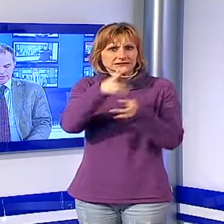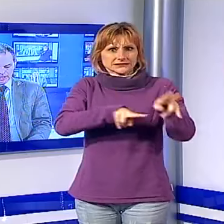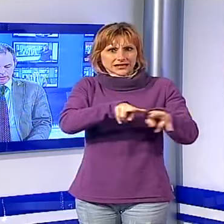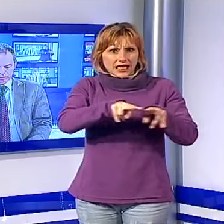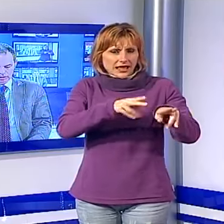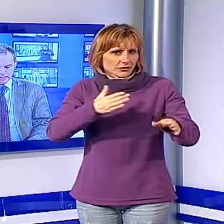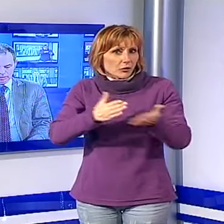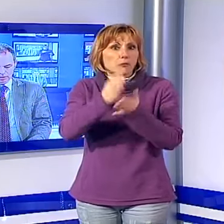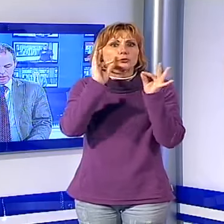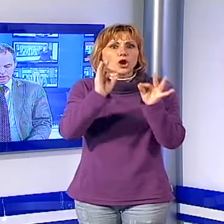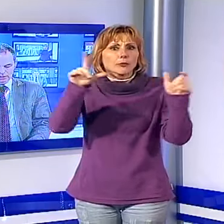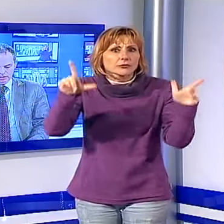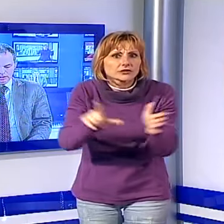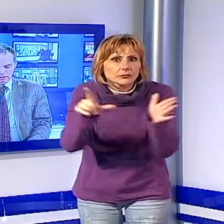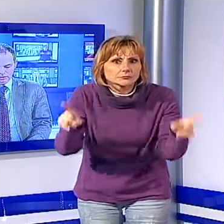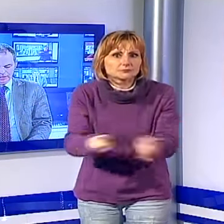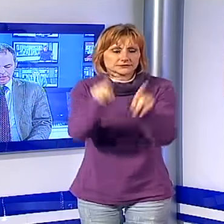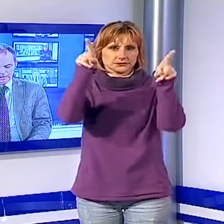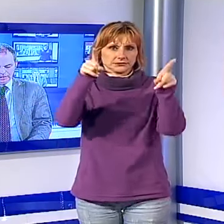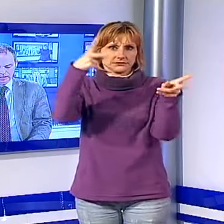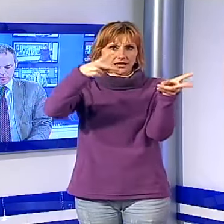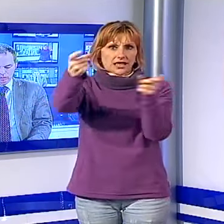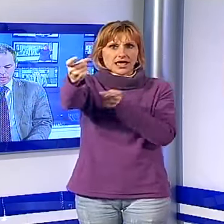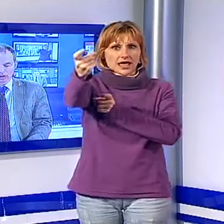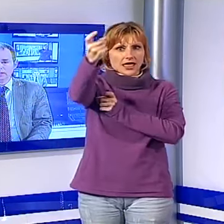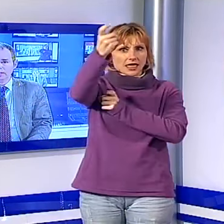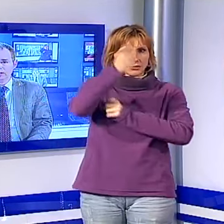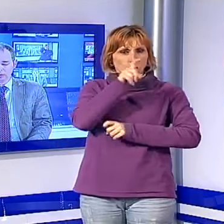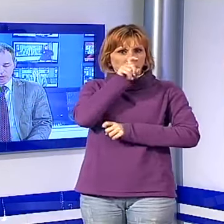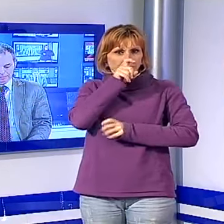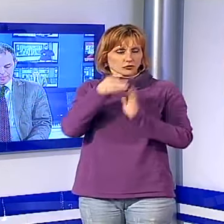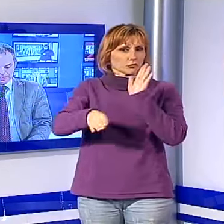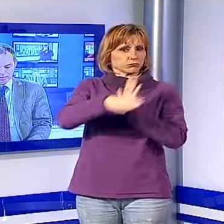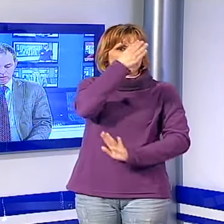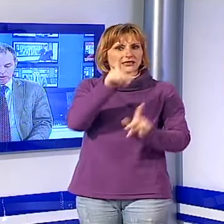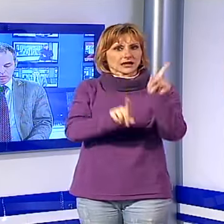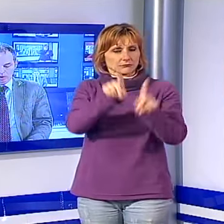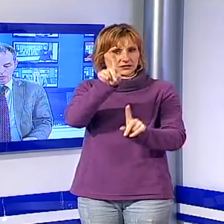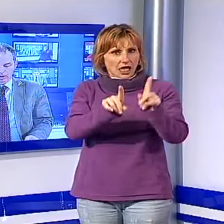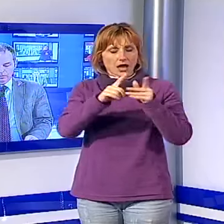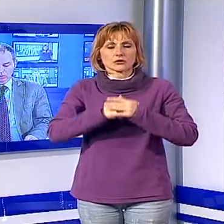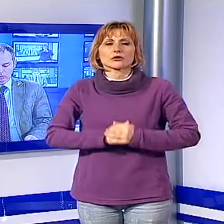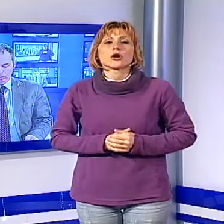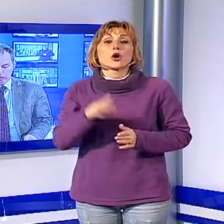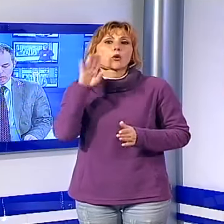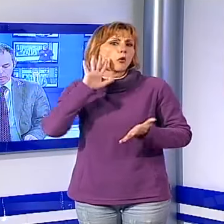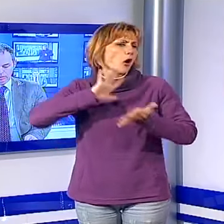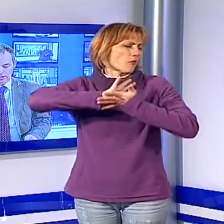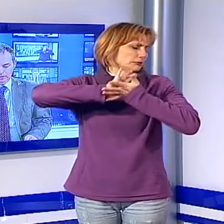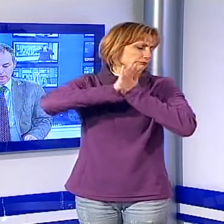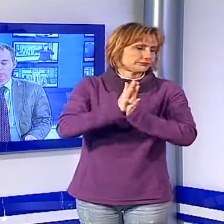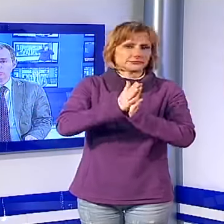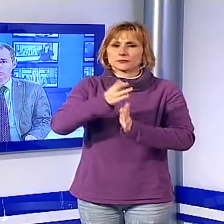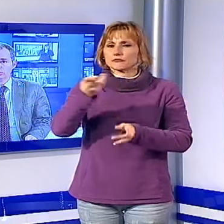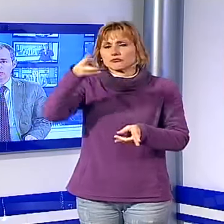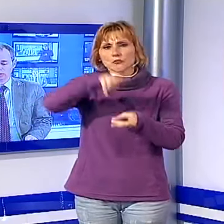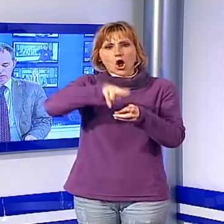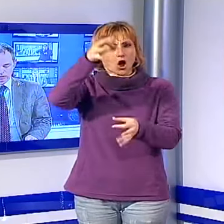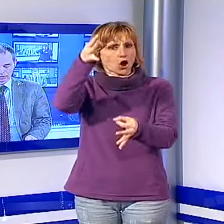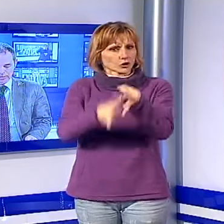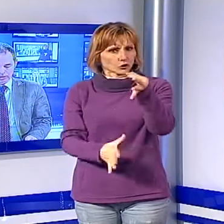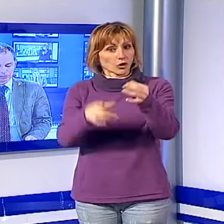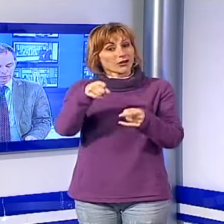transitando il treno Intercity proveniente da Livorno e diretto a Milano. L'uomo è morto sul colpo. Si tratta appunto di